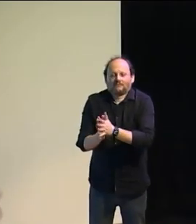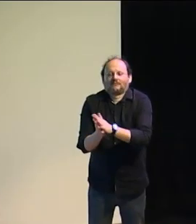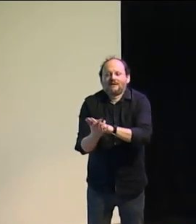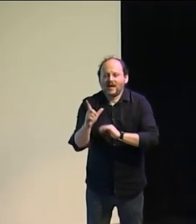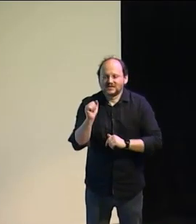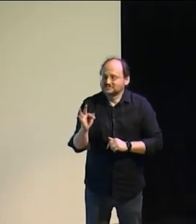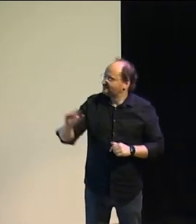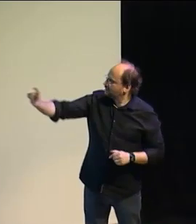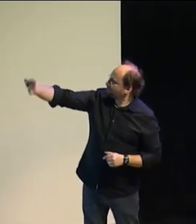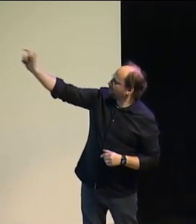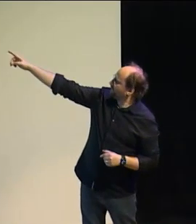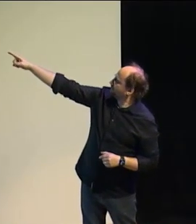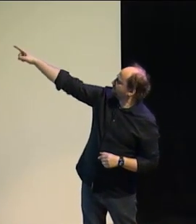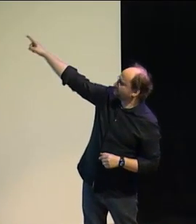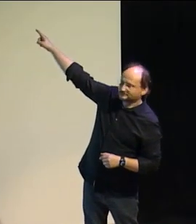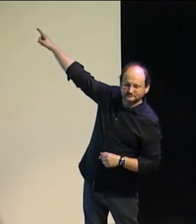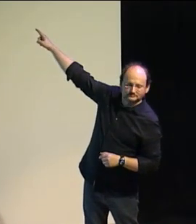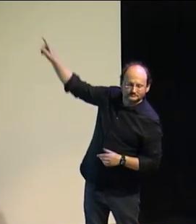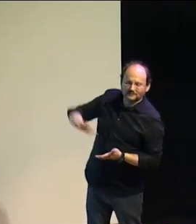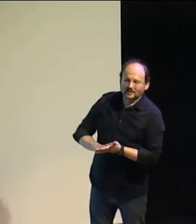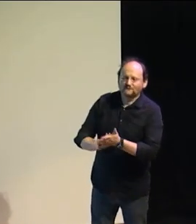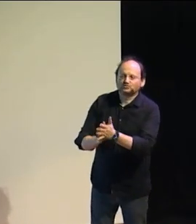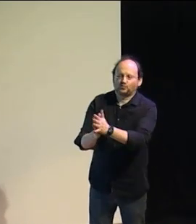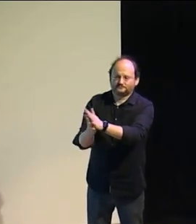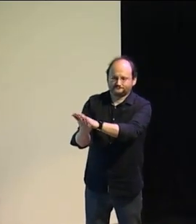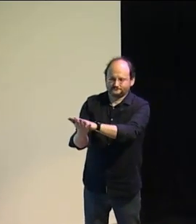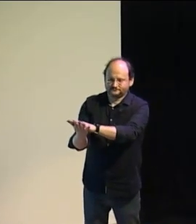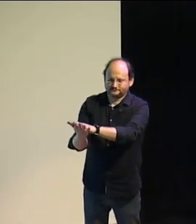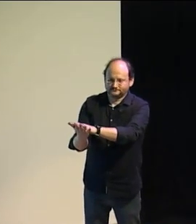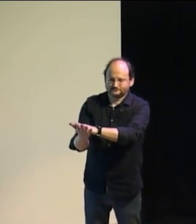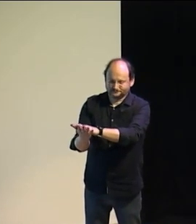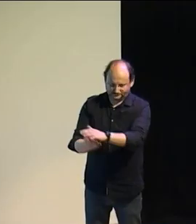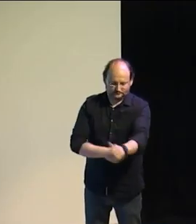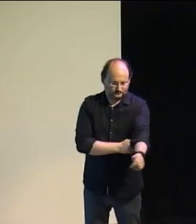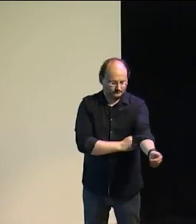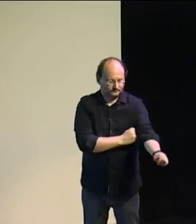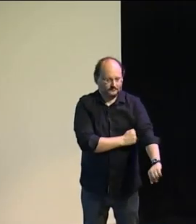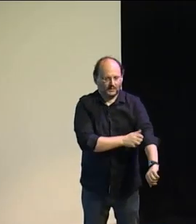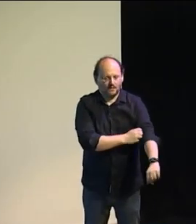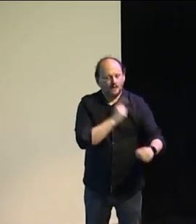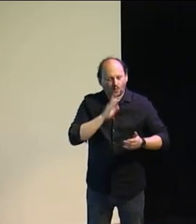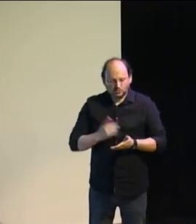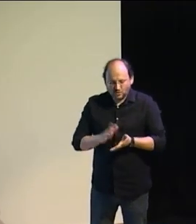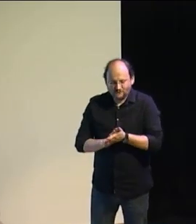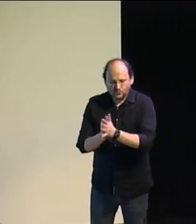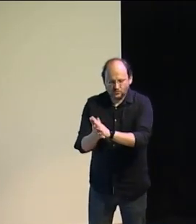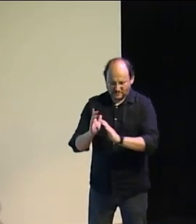justement d'évolution. Et finalement, le noéto-malalien, c'est ce qui a donné la LSF actuelle. C'est cette évolution-là qui a amené à la